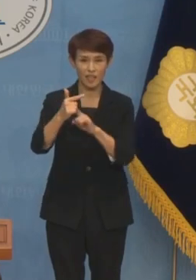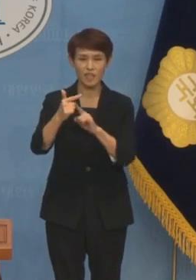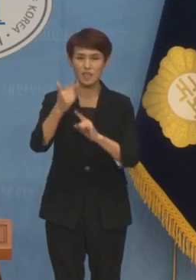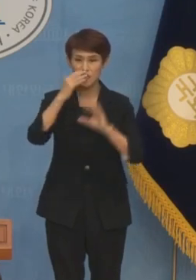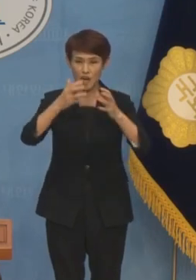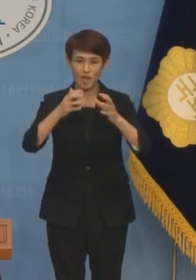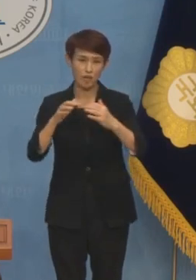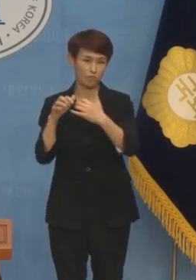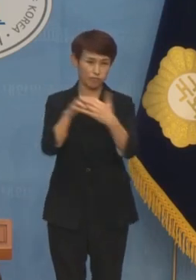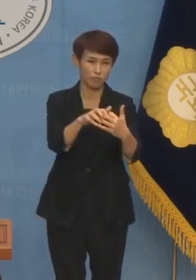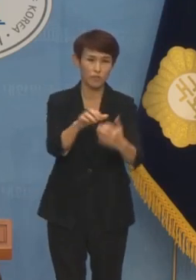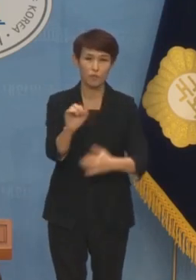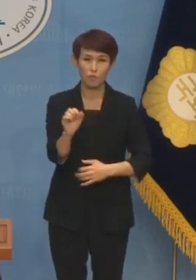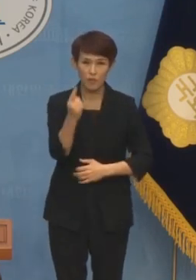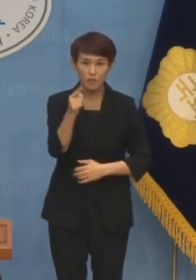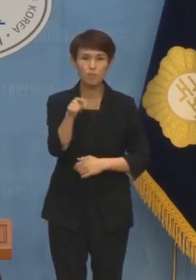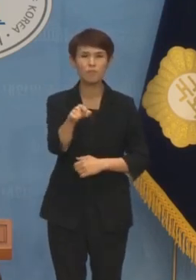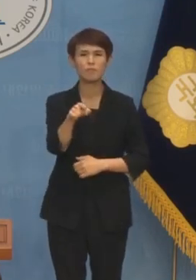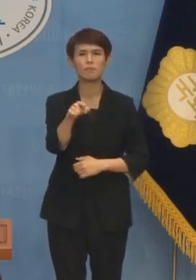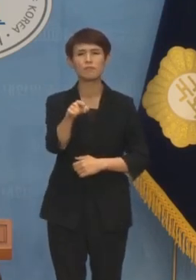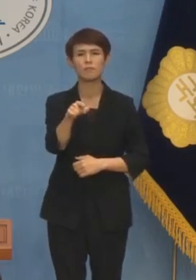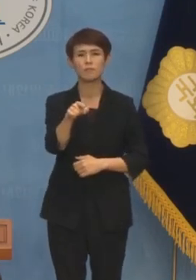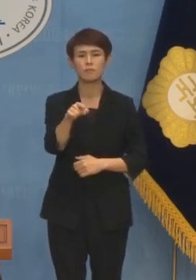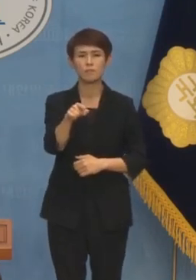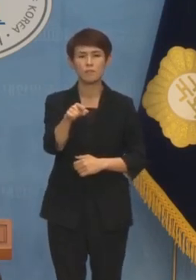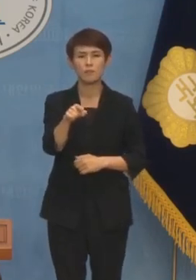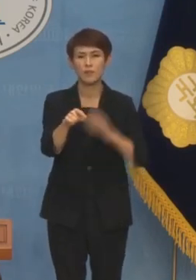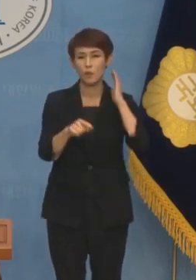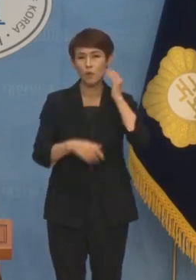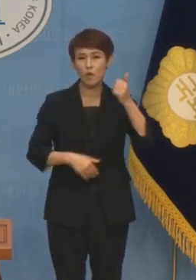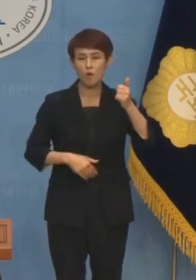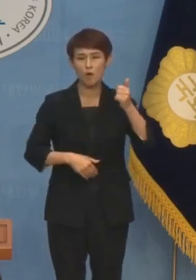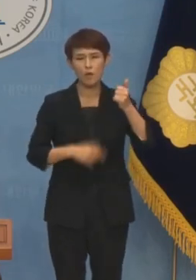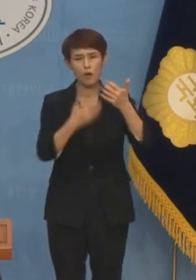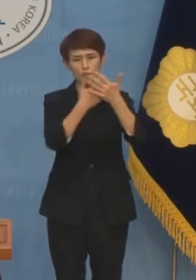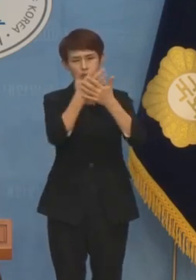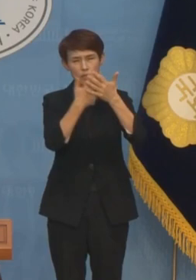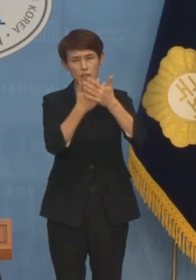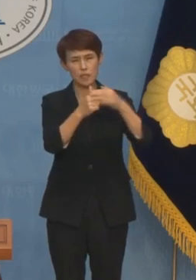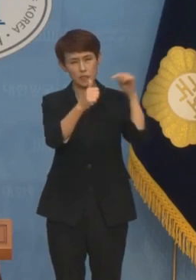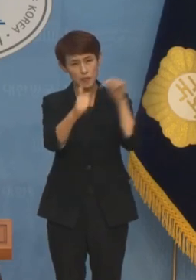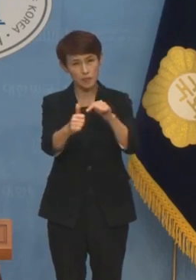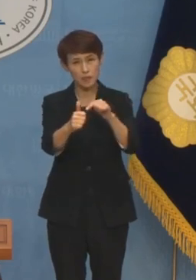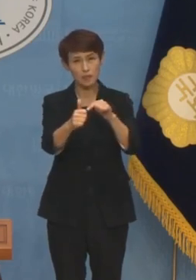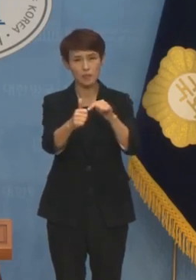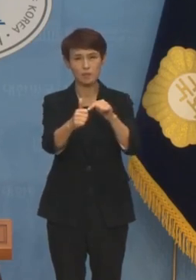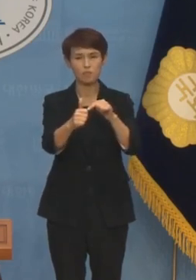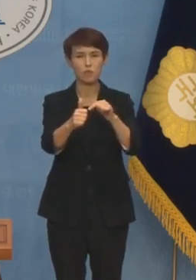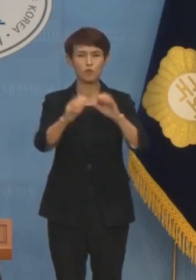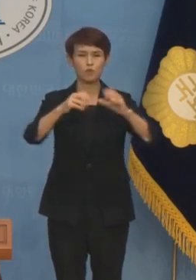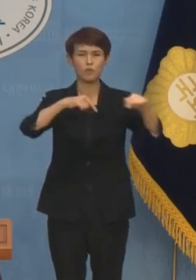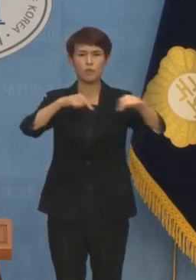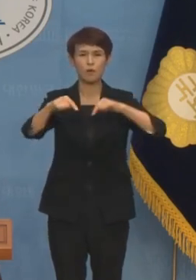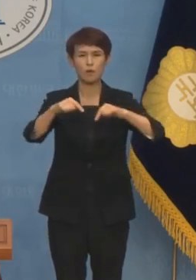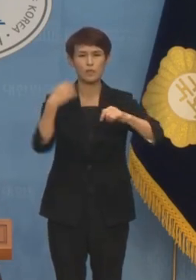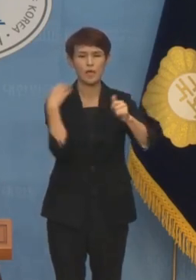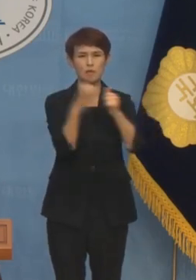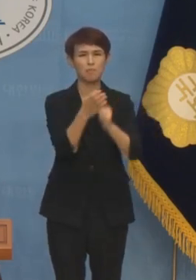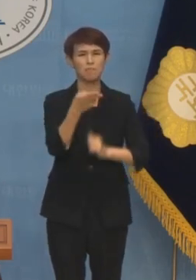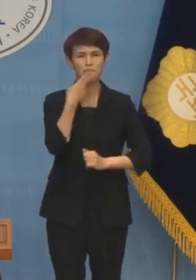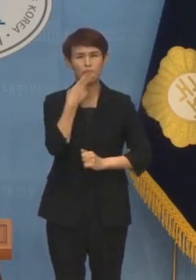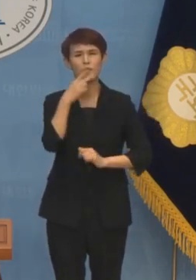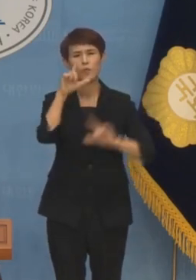심야 공습으로 이미 예견된 사항에서 나온 대통령의 불확실한 지시는 국정에 대한 무책임한